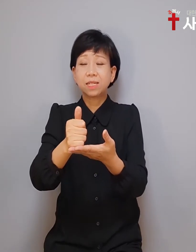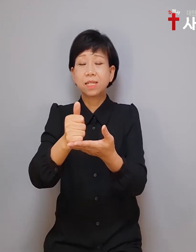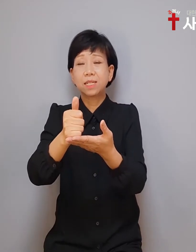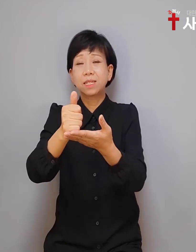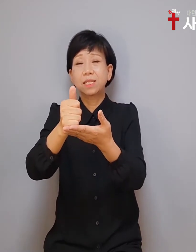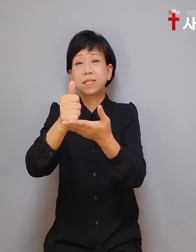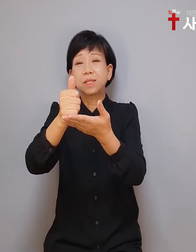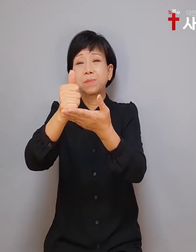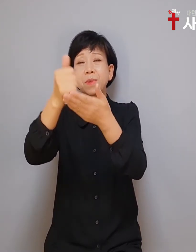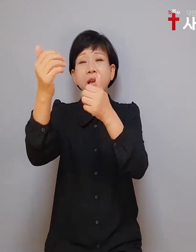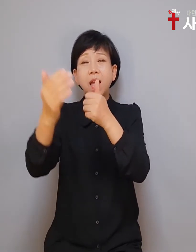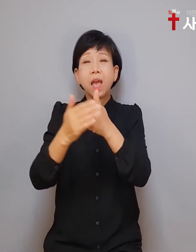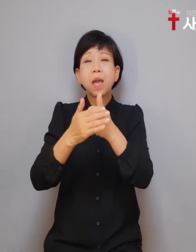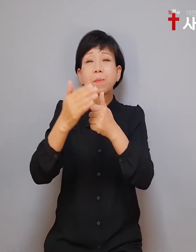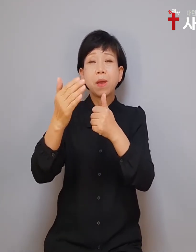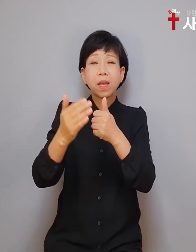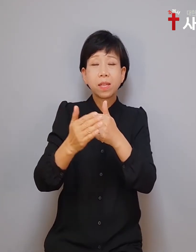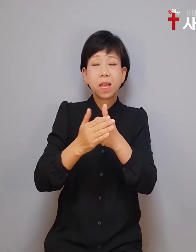하나님